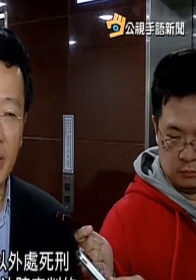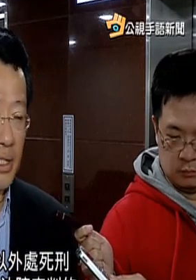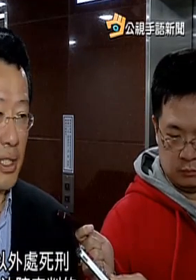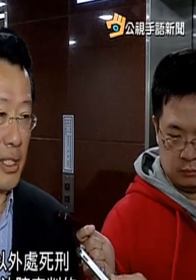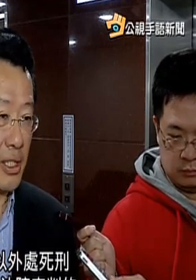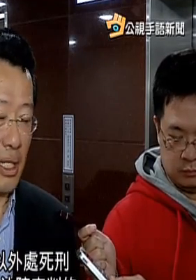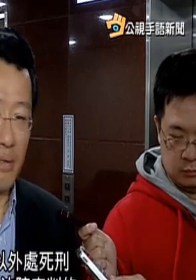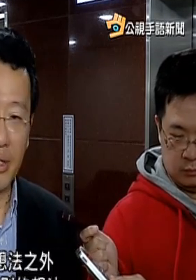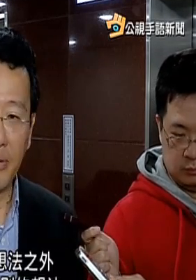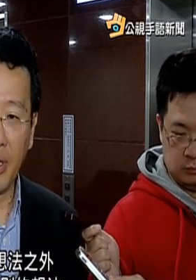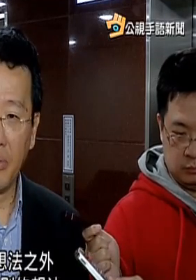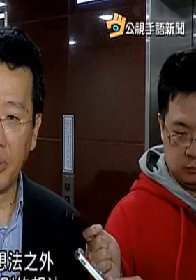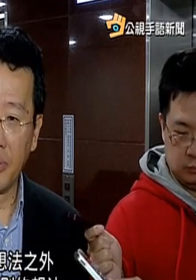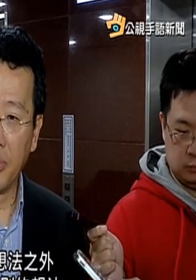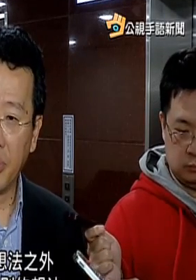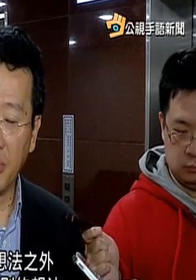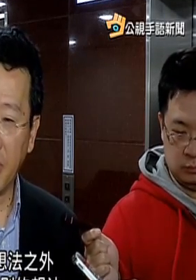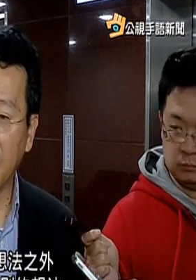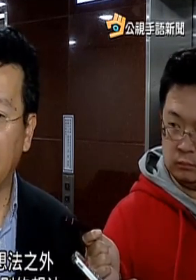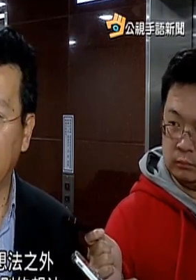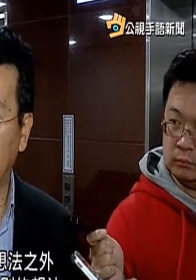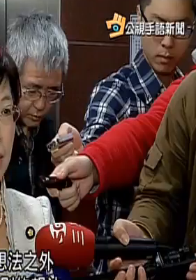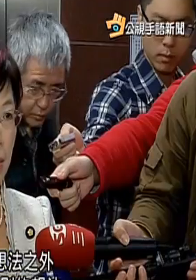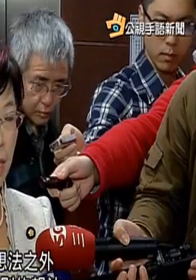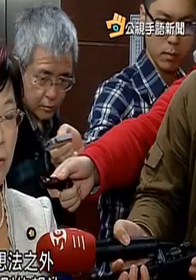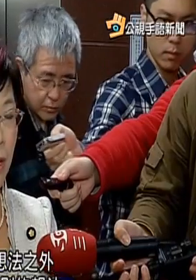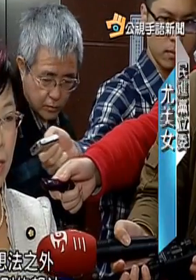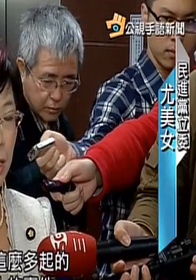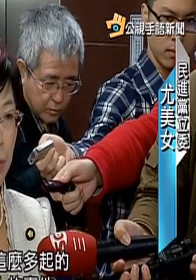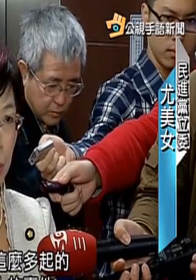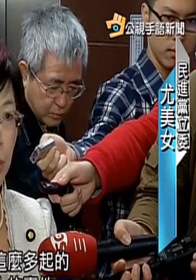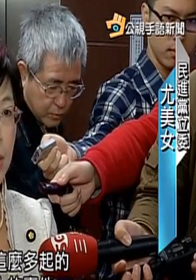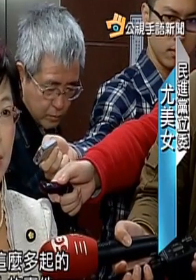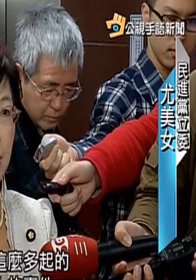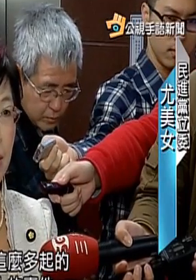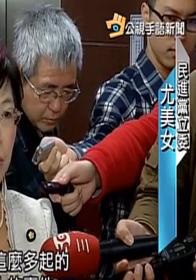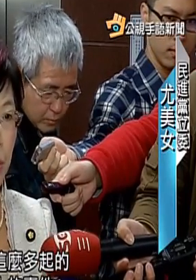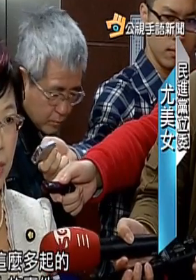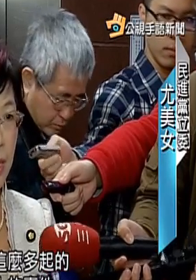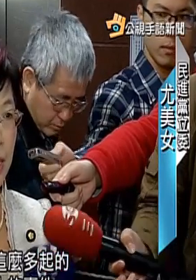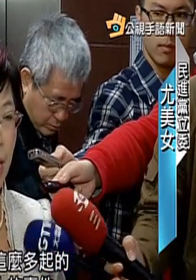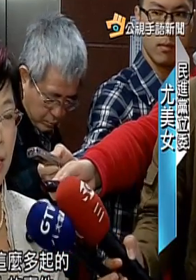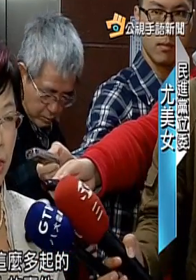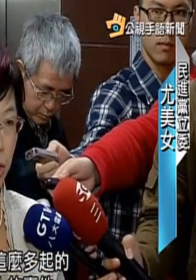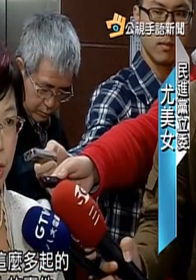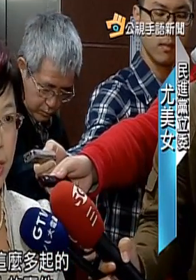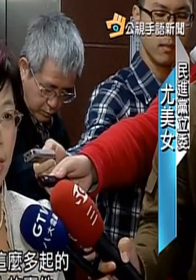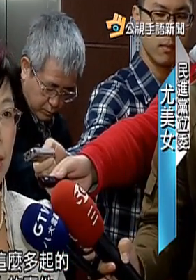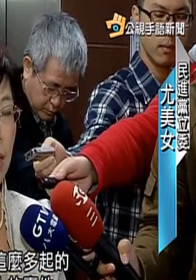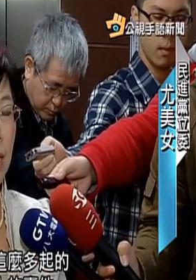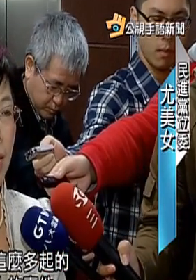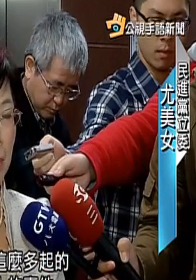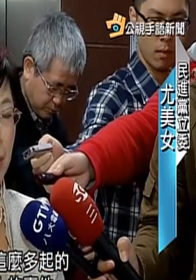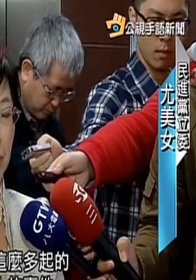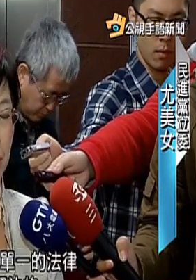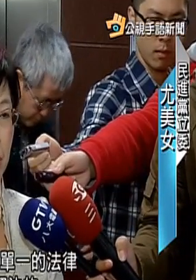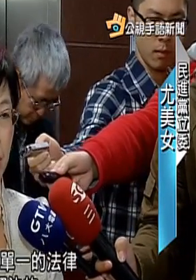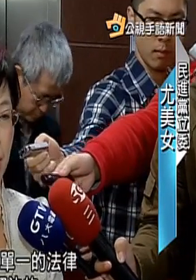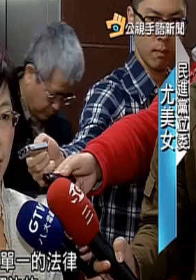的这样一个想法之外，还有没有什么特别的想法？ 几年内发生这么多起的随机的杀人的事件，它并不是一个单一